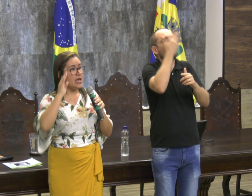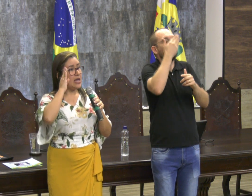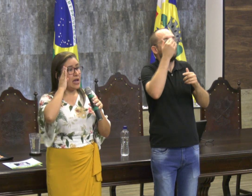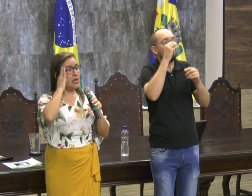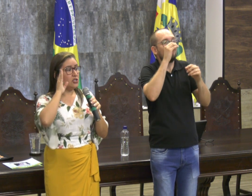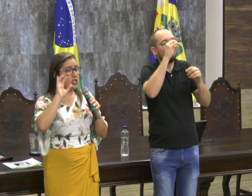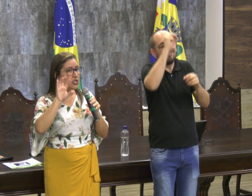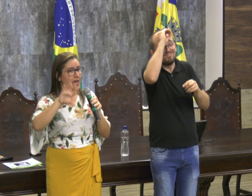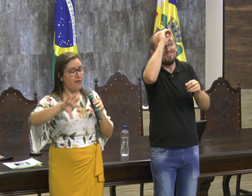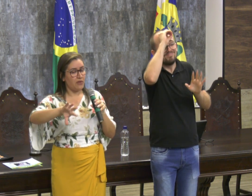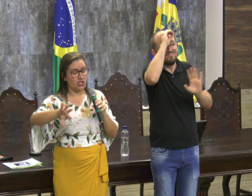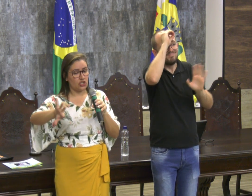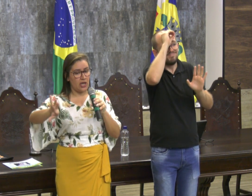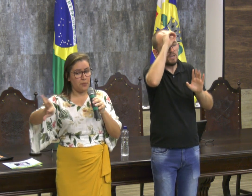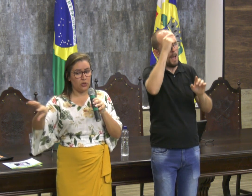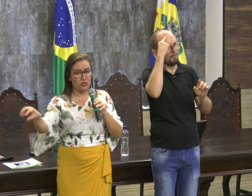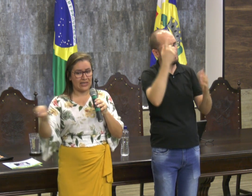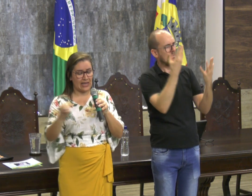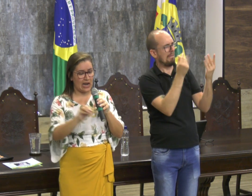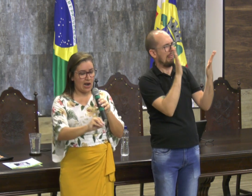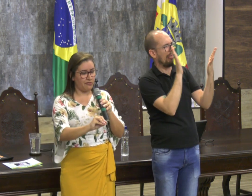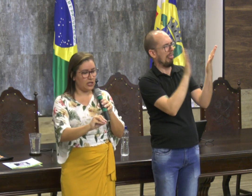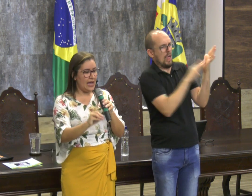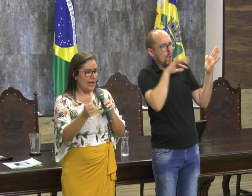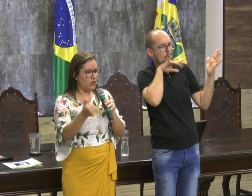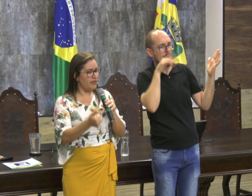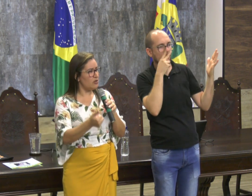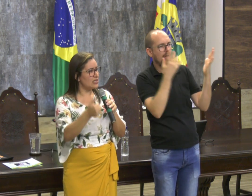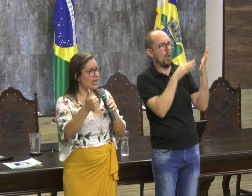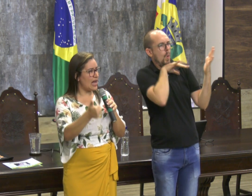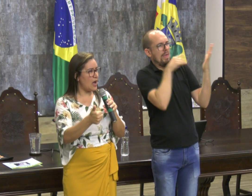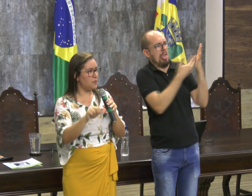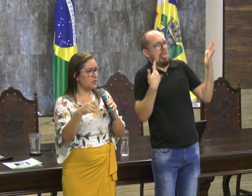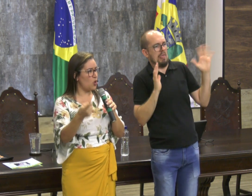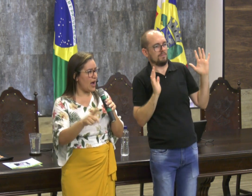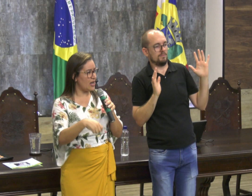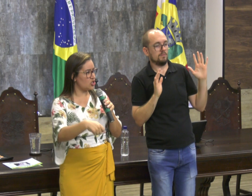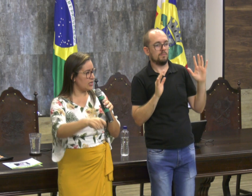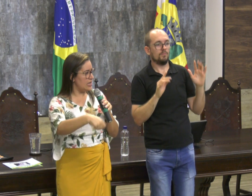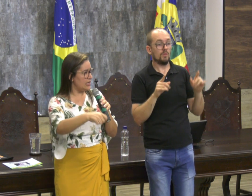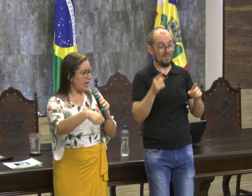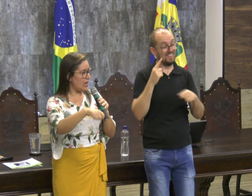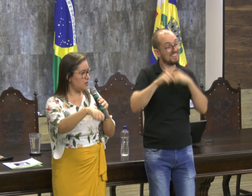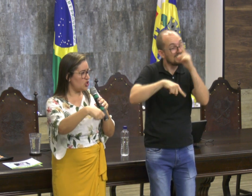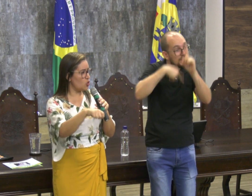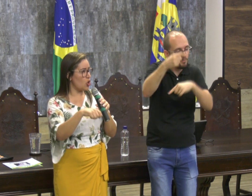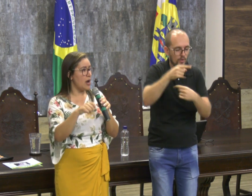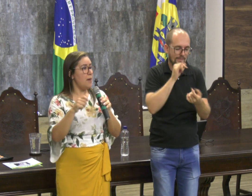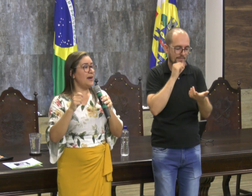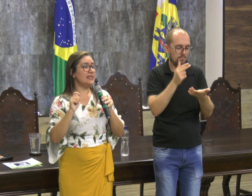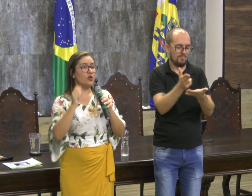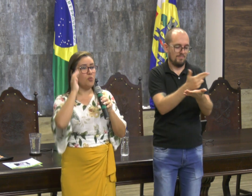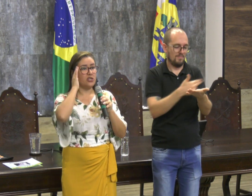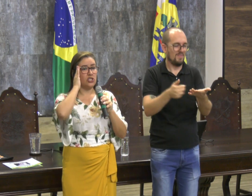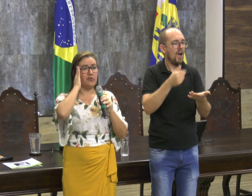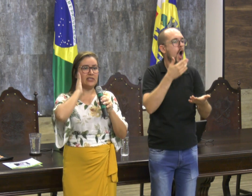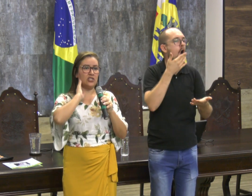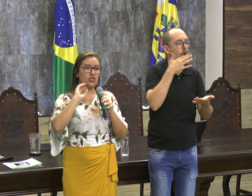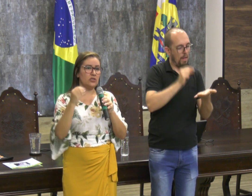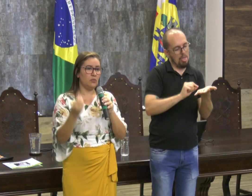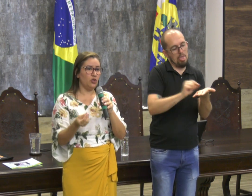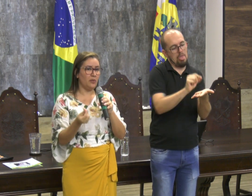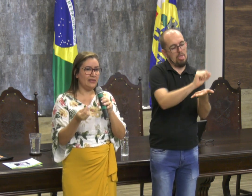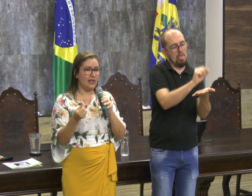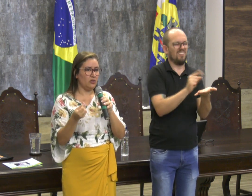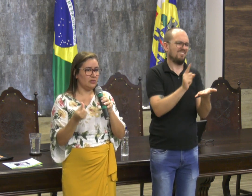né? E aí a gente reproduz aquela árvore. Ele não vai usar lápis, borracha, né, lápis de cor. Mas aí como que a gente fazia? A